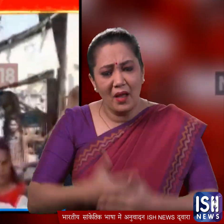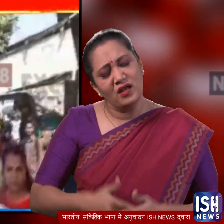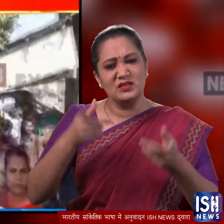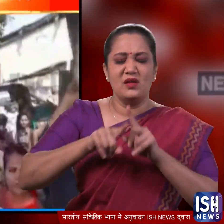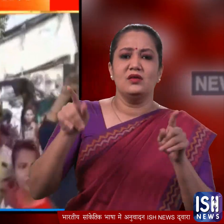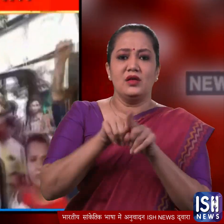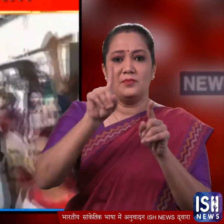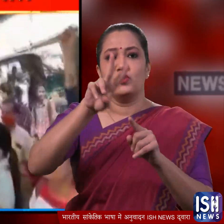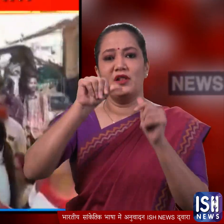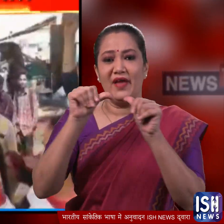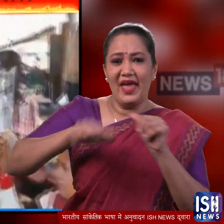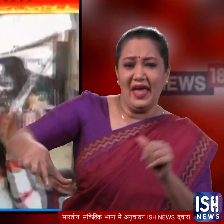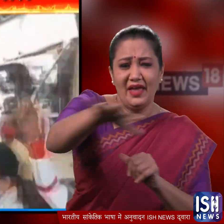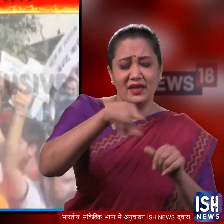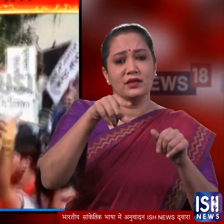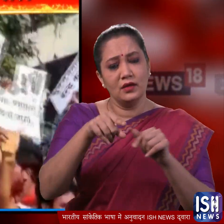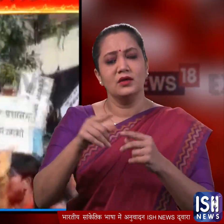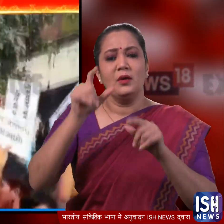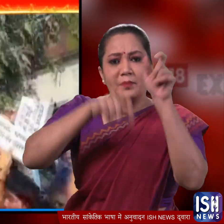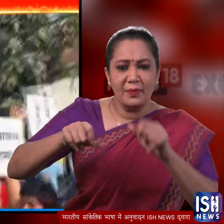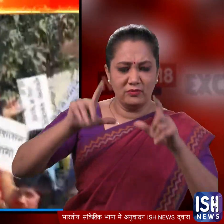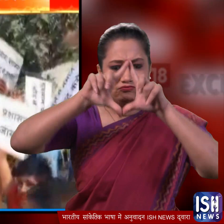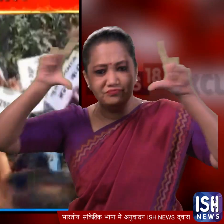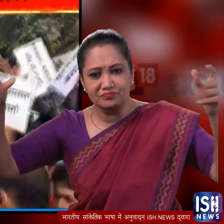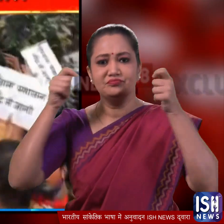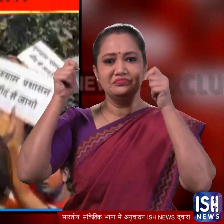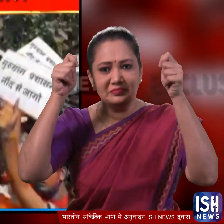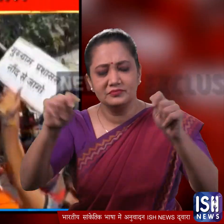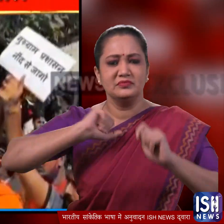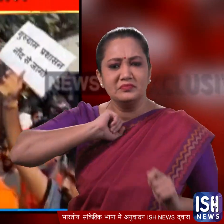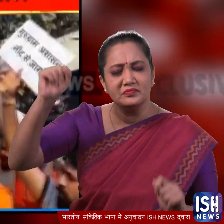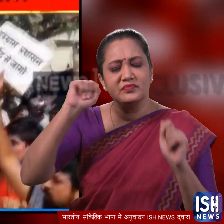गुरुग्राम के सेक्टर 12A से सामने आई तस्वीर में कुछ लोग हाथों में पोस्टर और